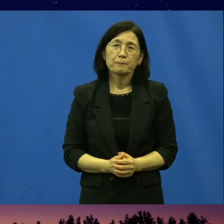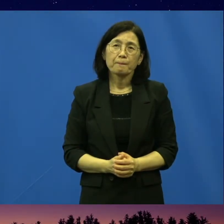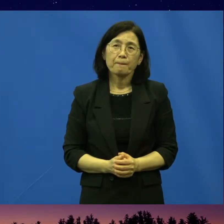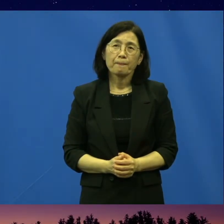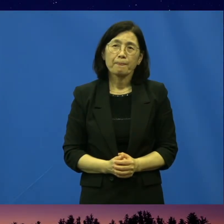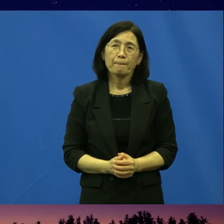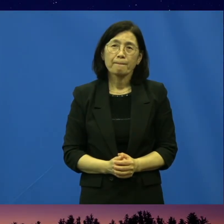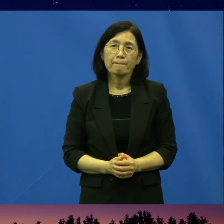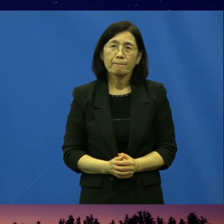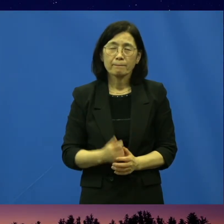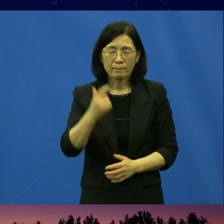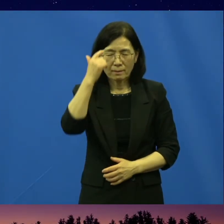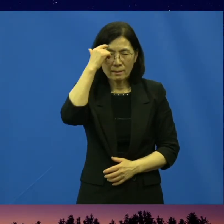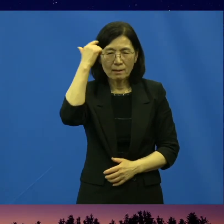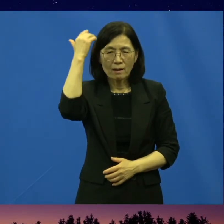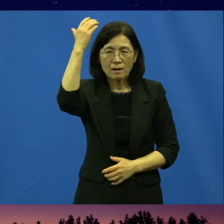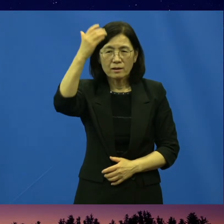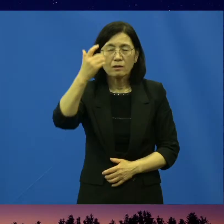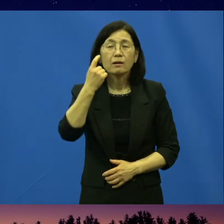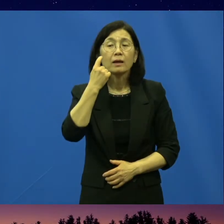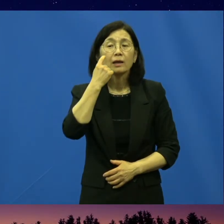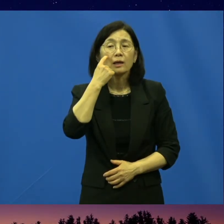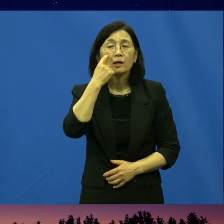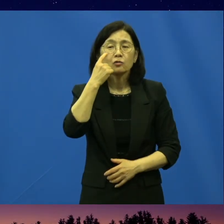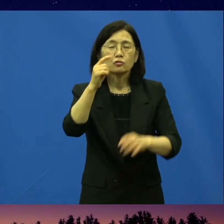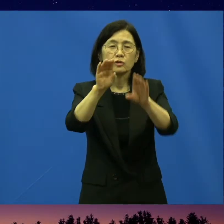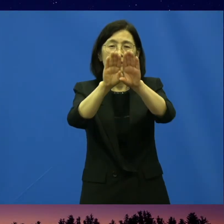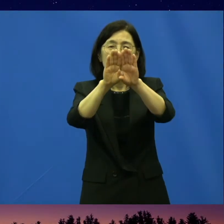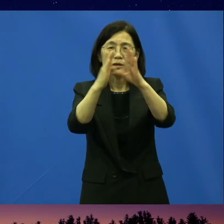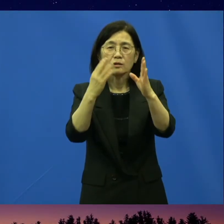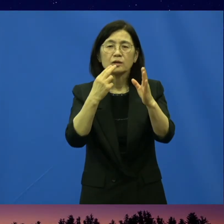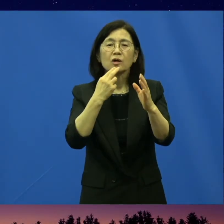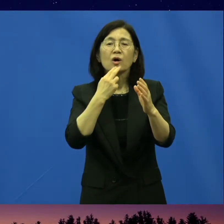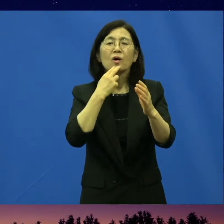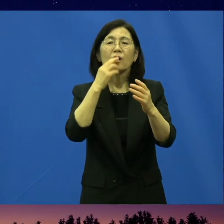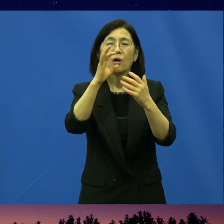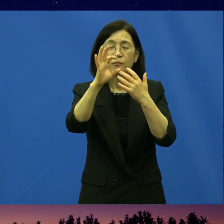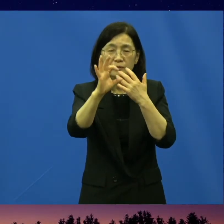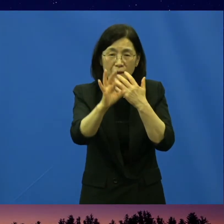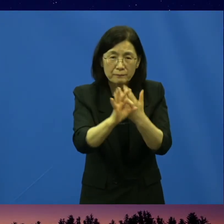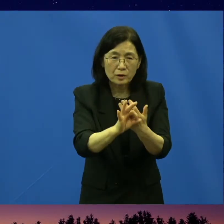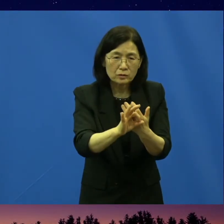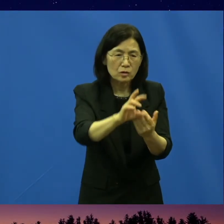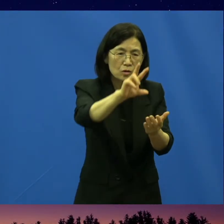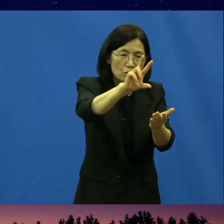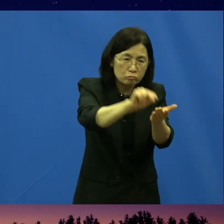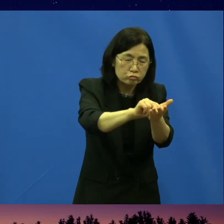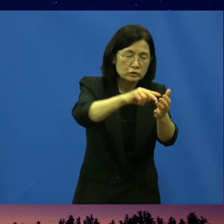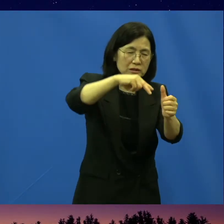영안이 열리지 않으면 어때요? 지금 현재 상황만 보이는 거예요.